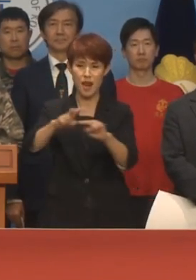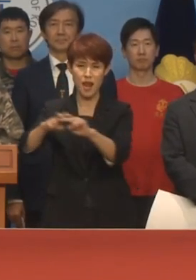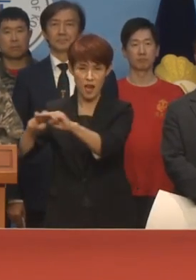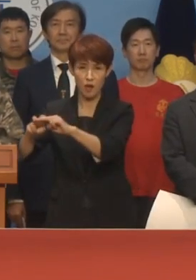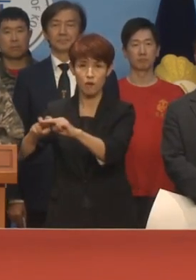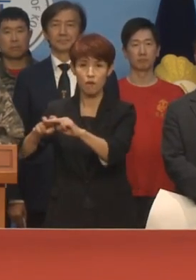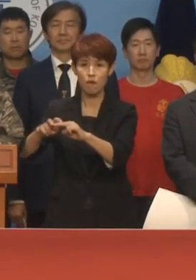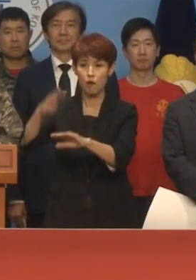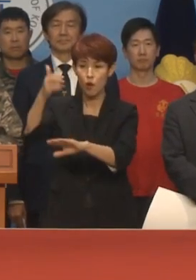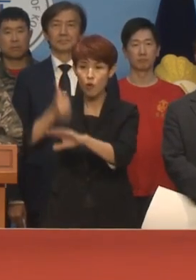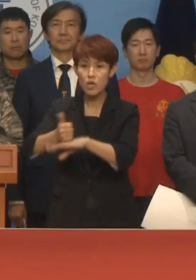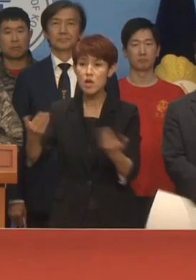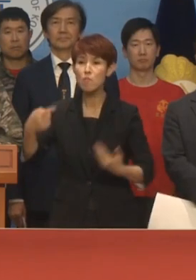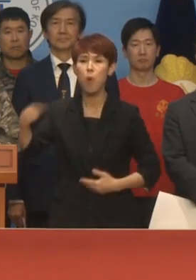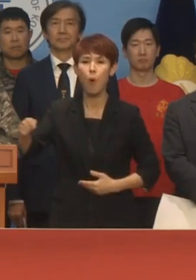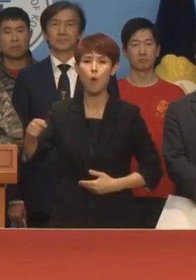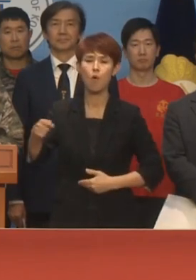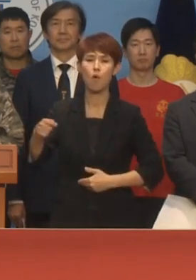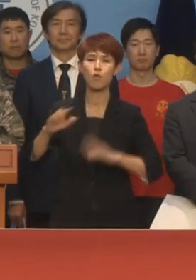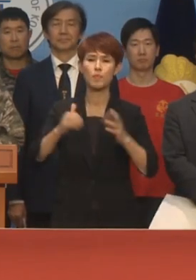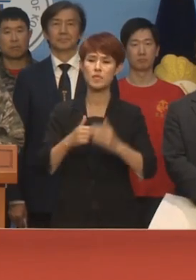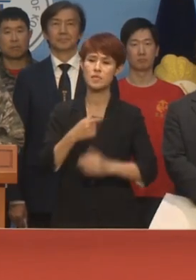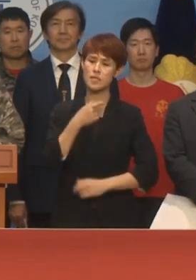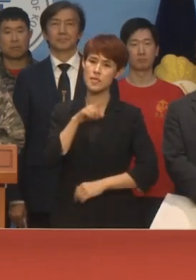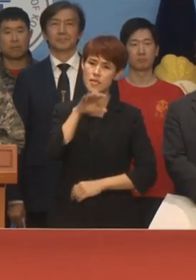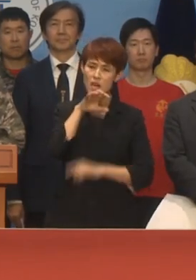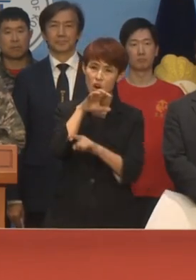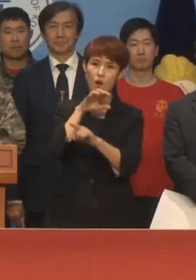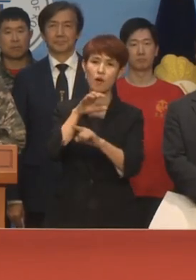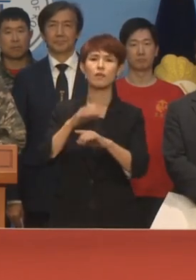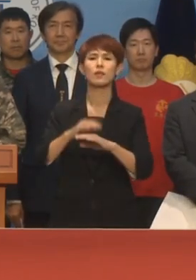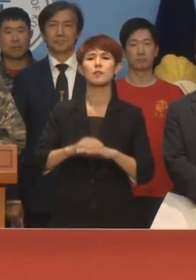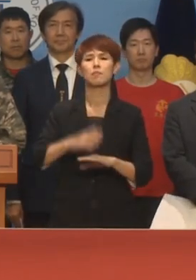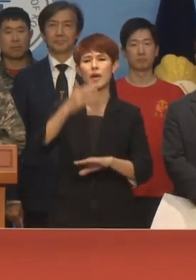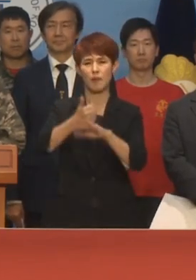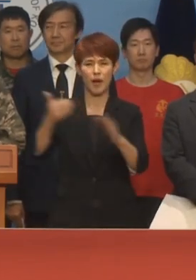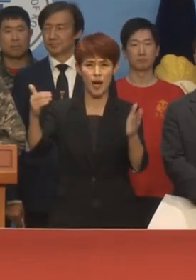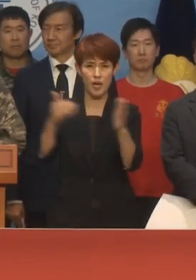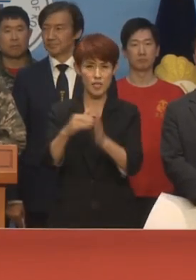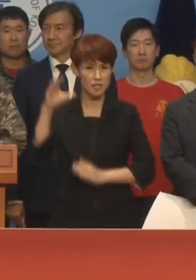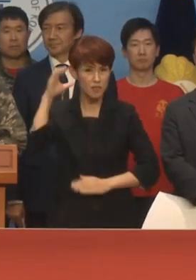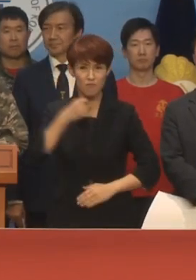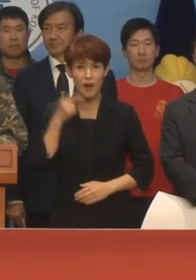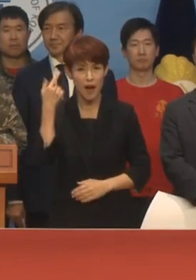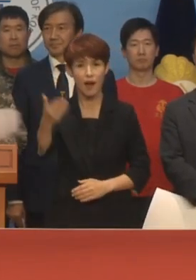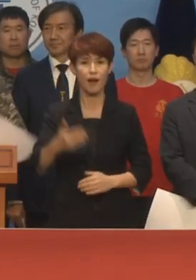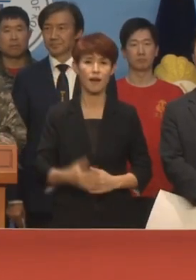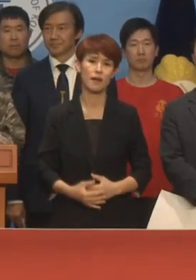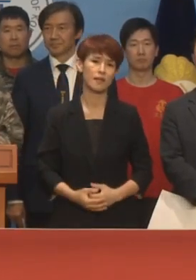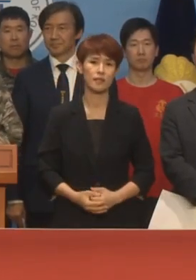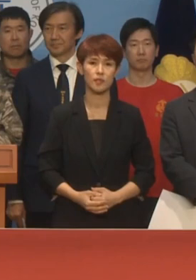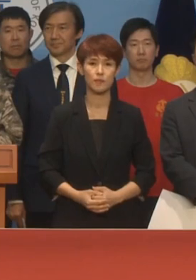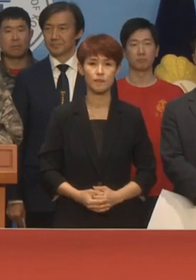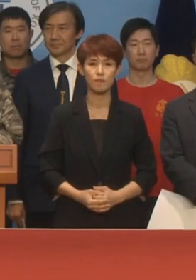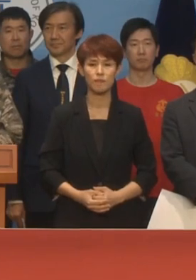뭐가 있냐는 국민의 질책을 회기 마치는 날까지 들을 작정이십니까?